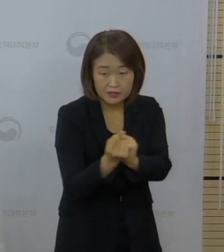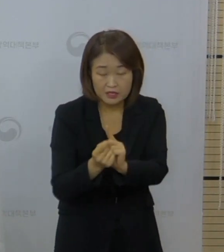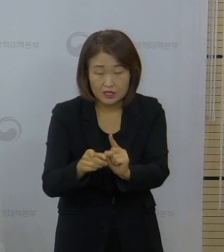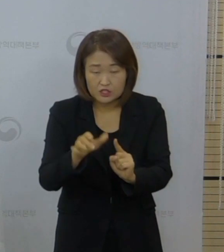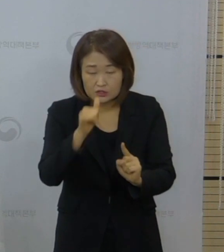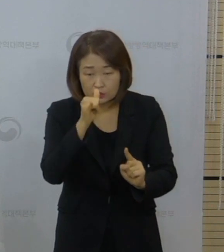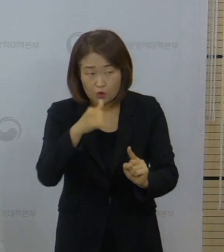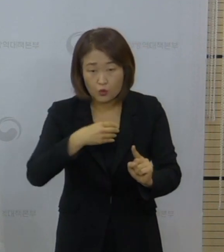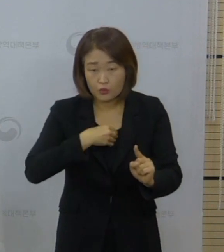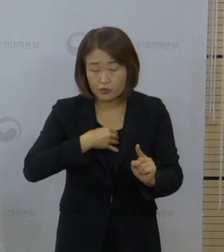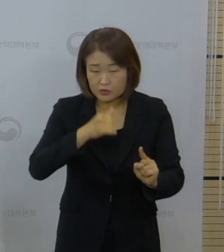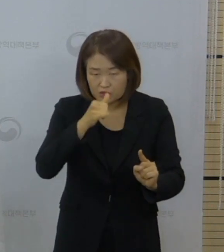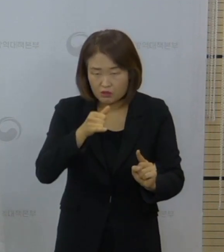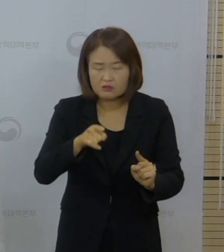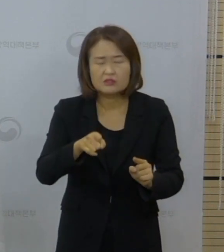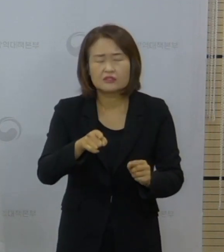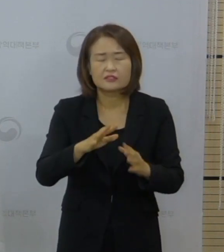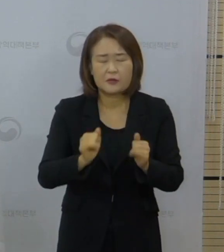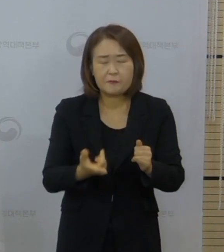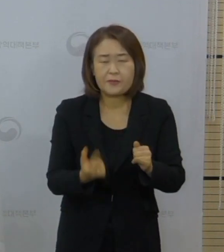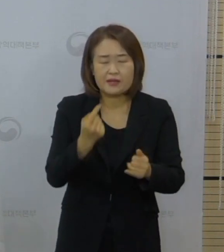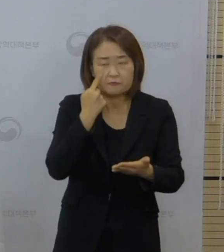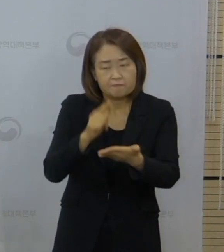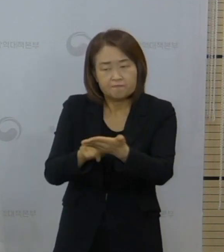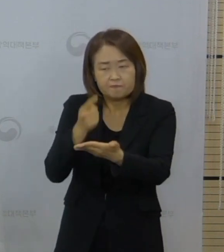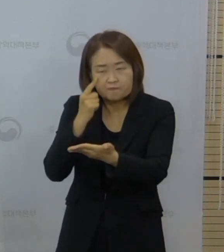확산을 억제하기 위해서 노력을 해왔습니다.